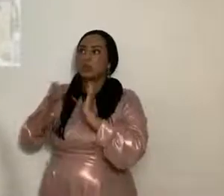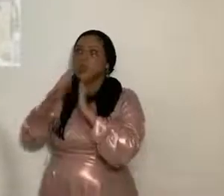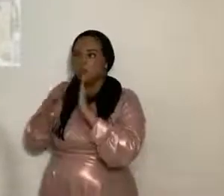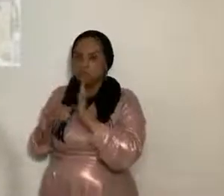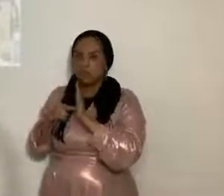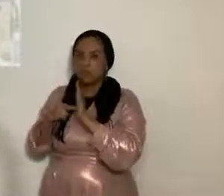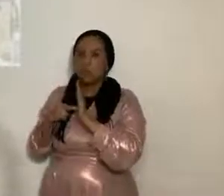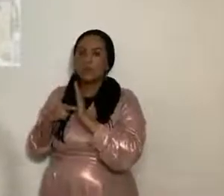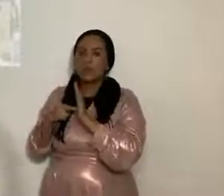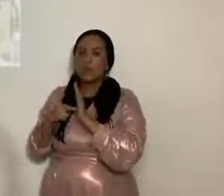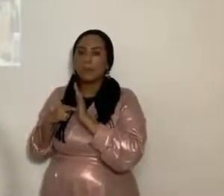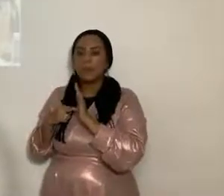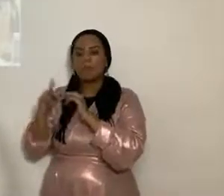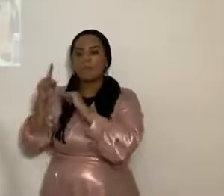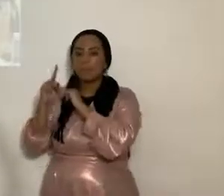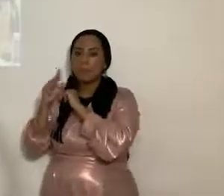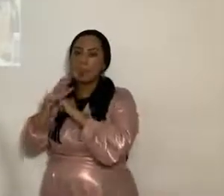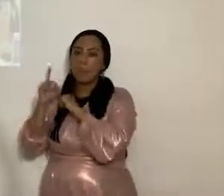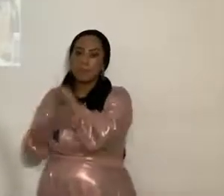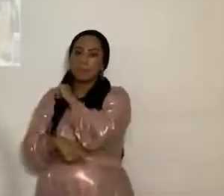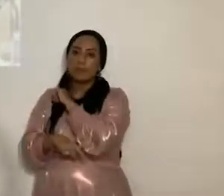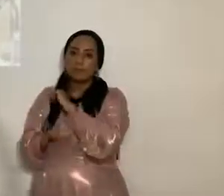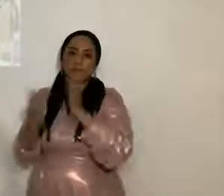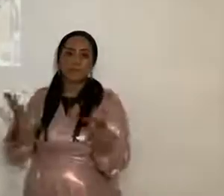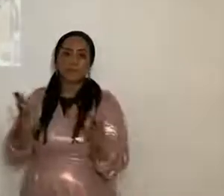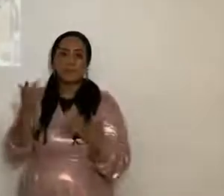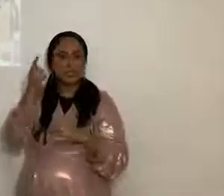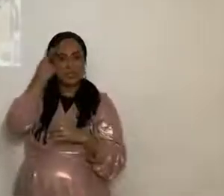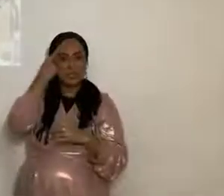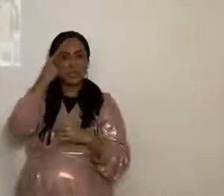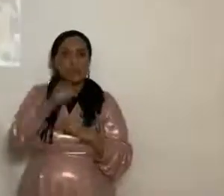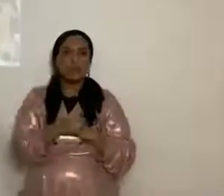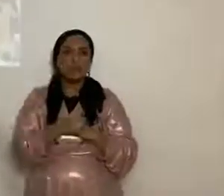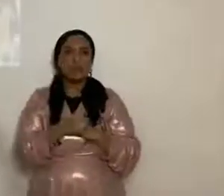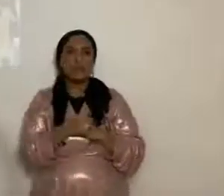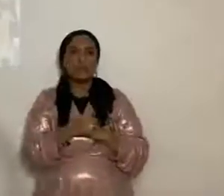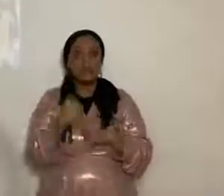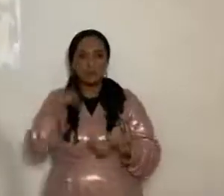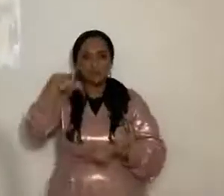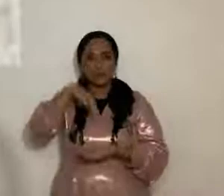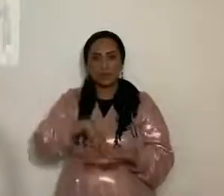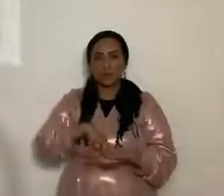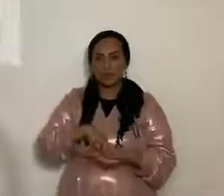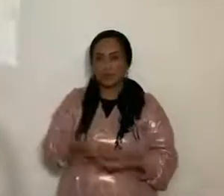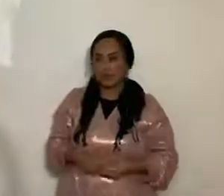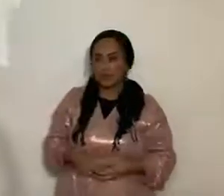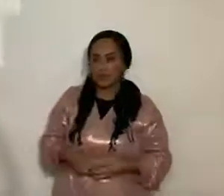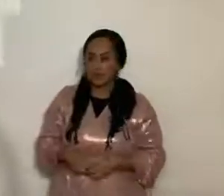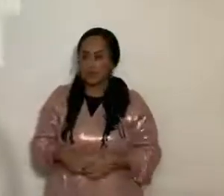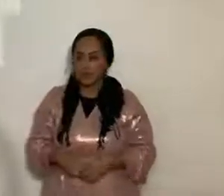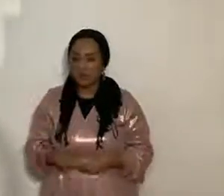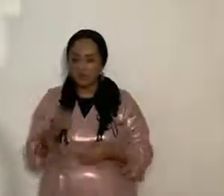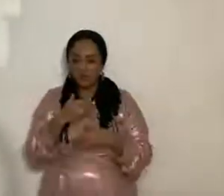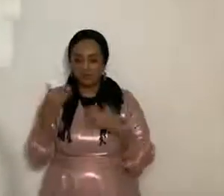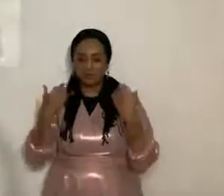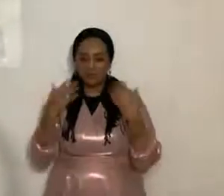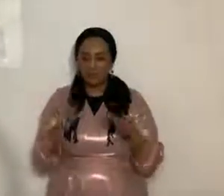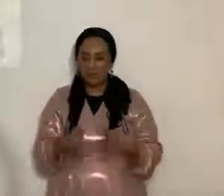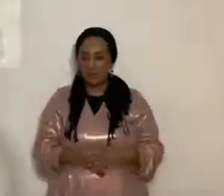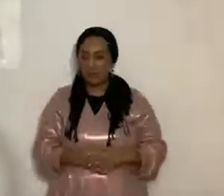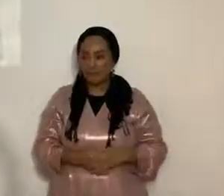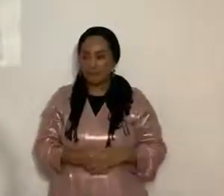los demás? La consecuencia es mala. Piénsalo. Me voy a poner de pie. Vamos a terminar